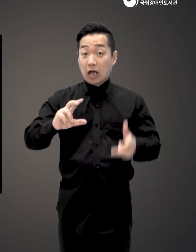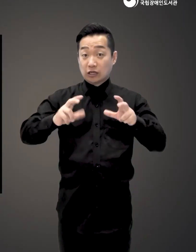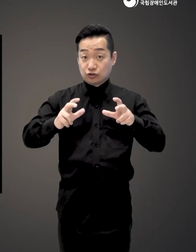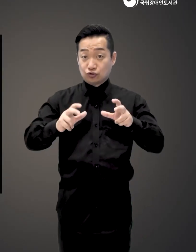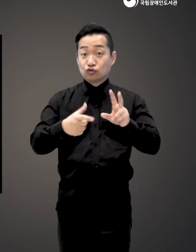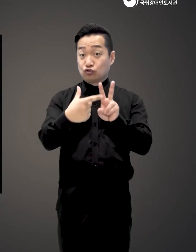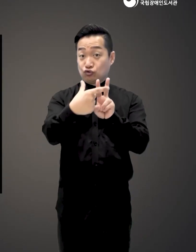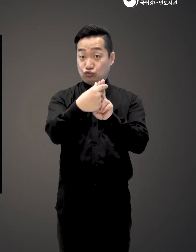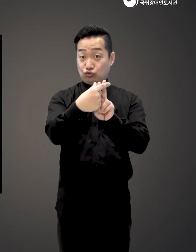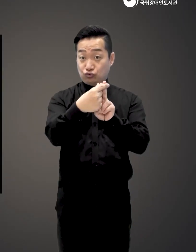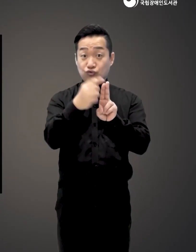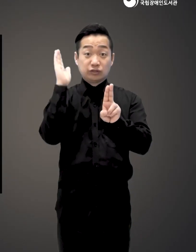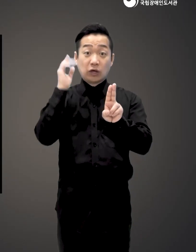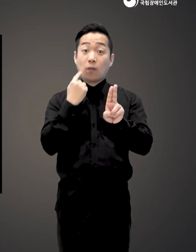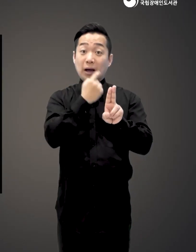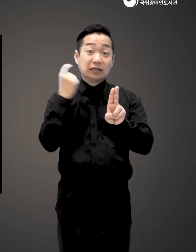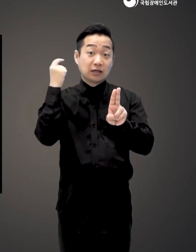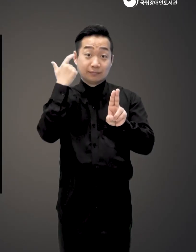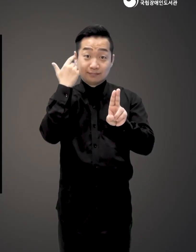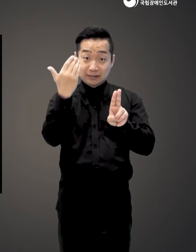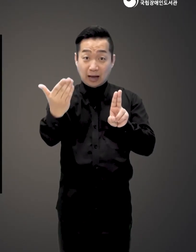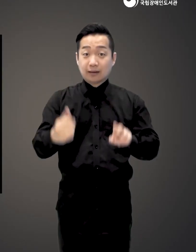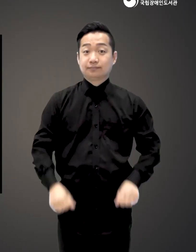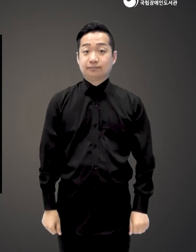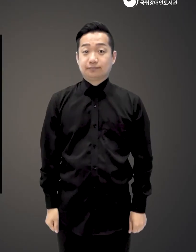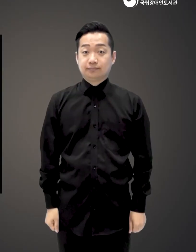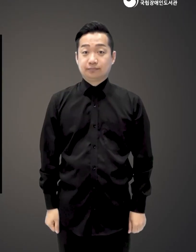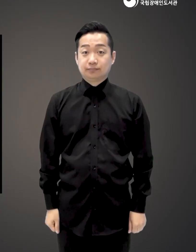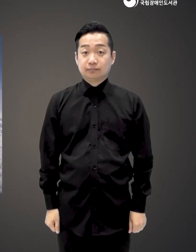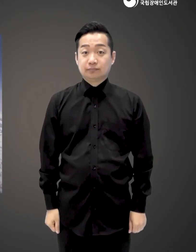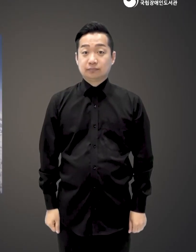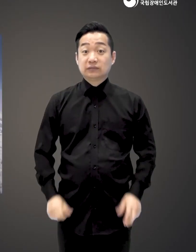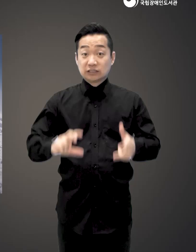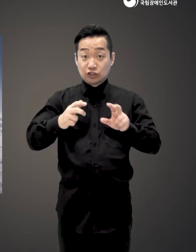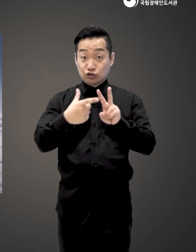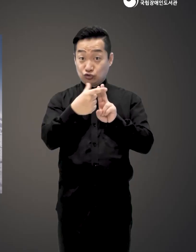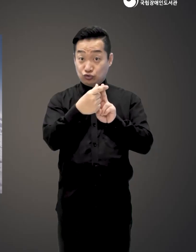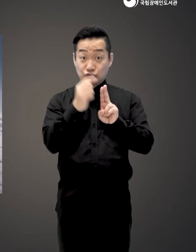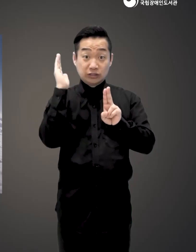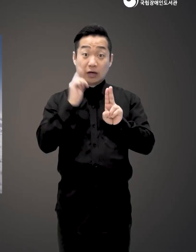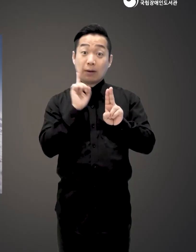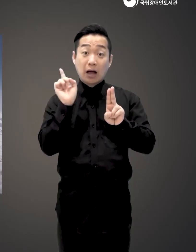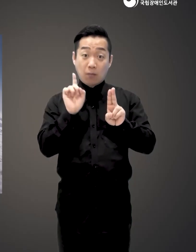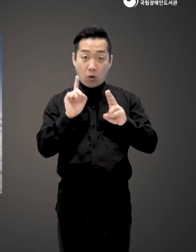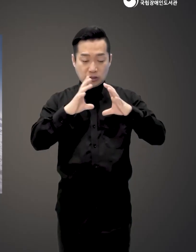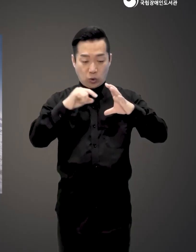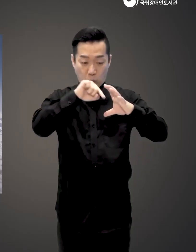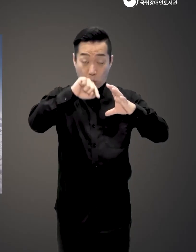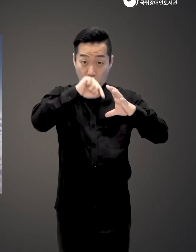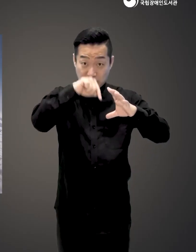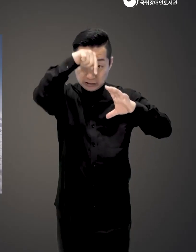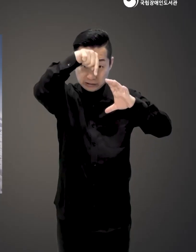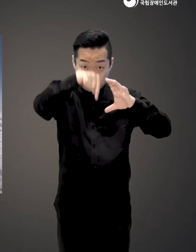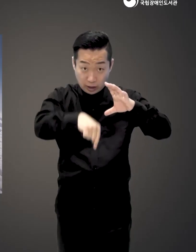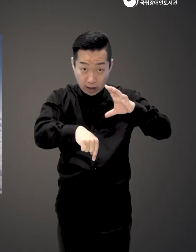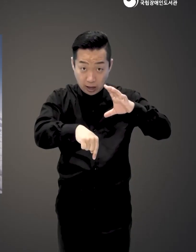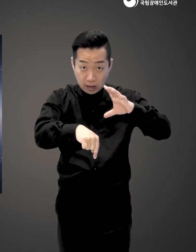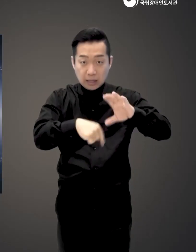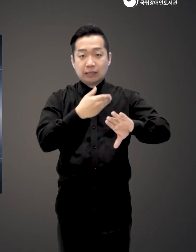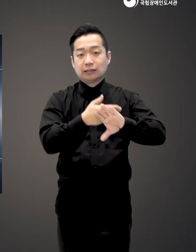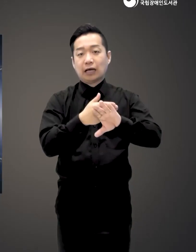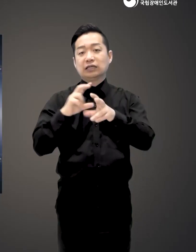여러분께서는 혹시 지구 공동설에 대해 들어보셨는지 궁금합니다. 지구 공동설이란 속이 빈 지구 내부 깊숙한